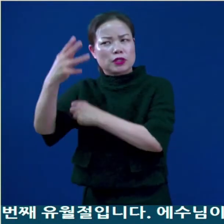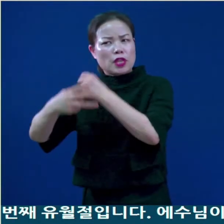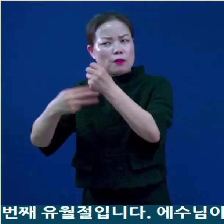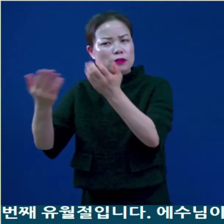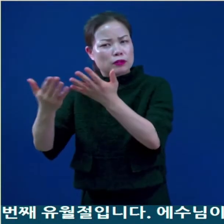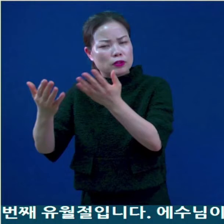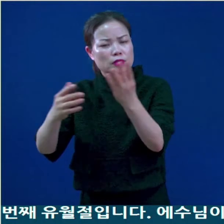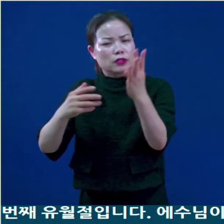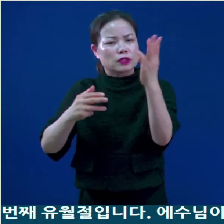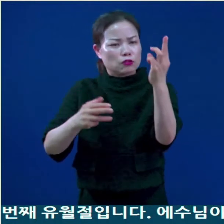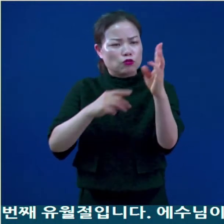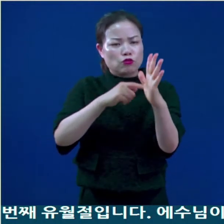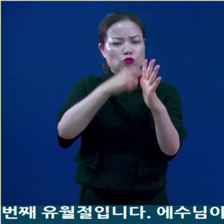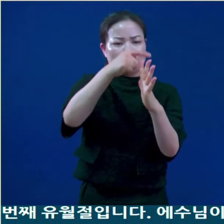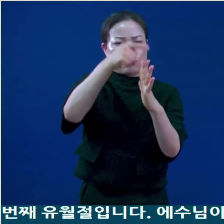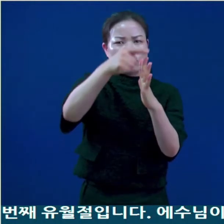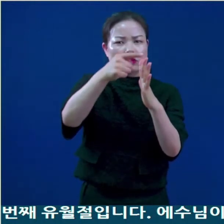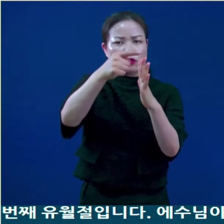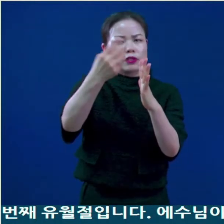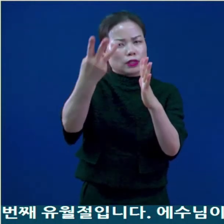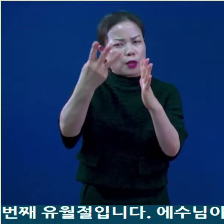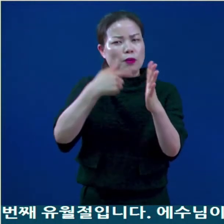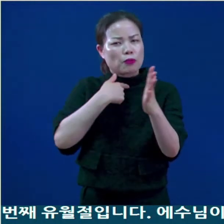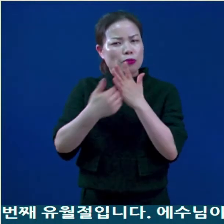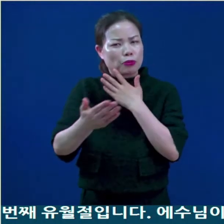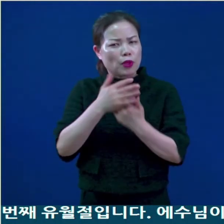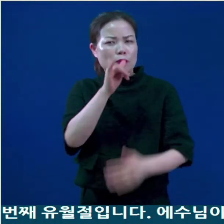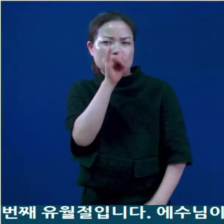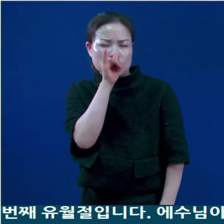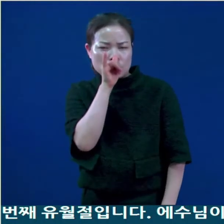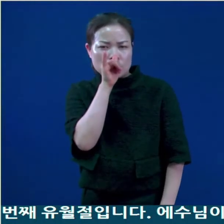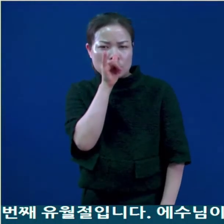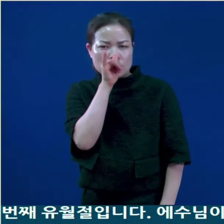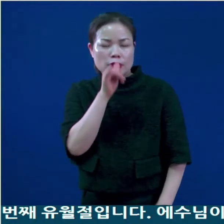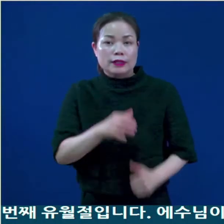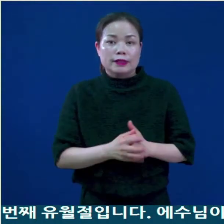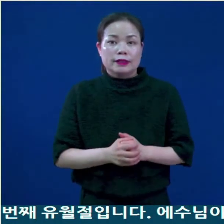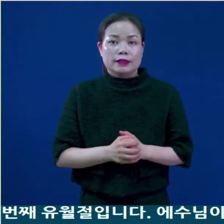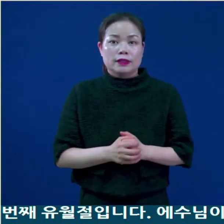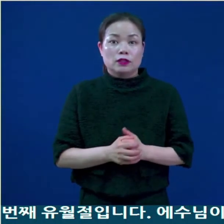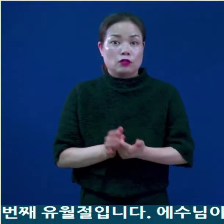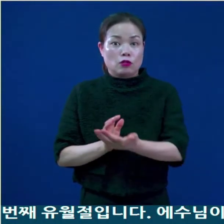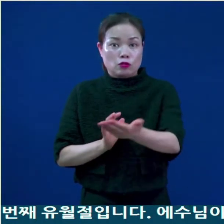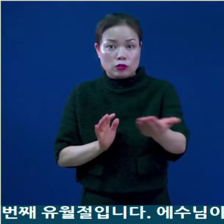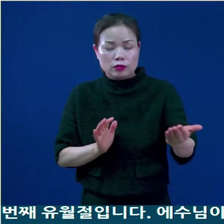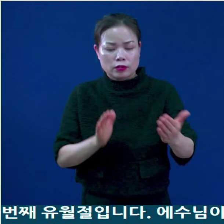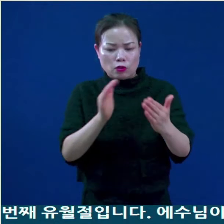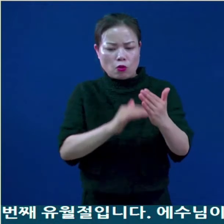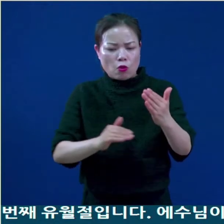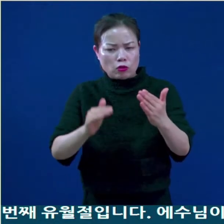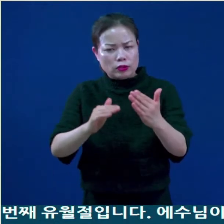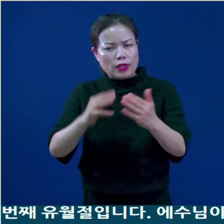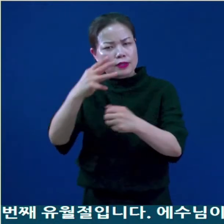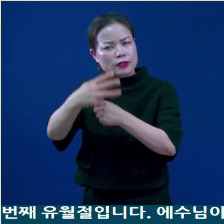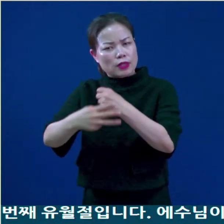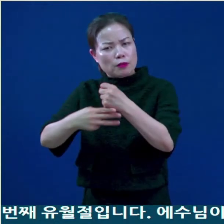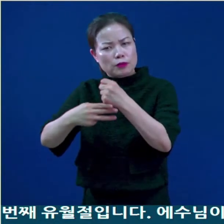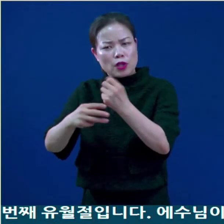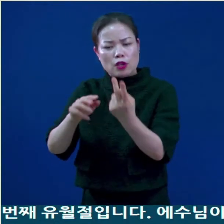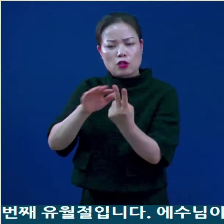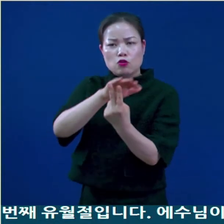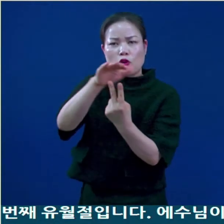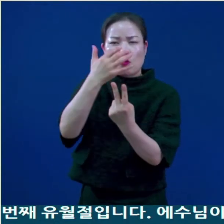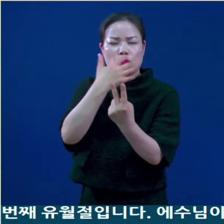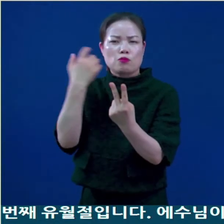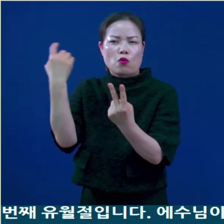보내셨다 하더라도 그 기간이 3년이라고 볼 수 있는 거죠. 그렇게 여러분 공생의 기간 3년이 요한복음을